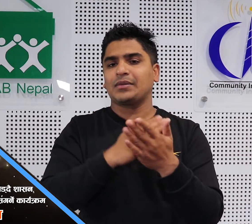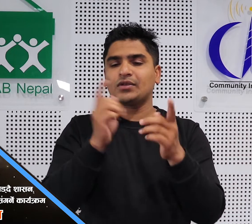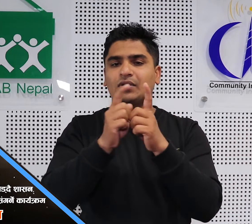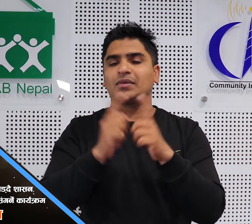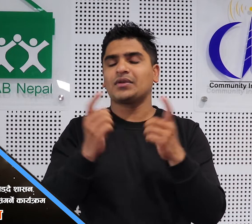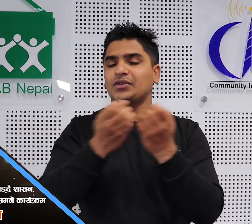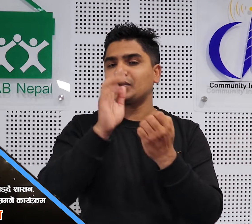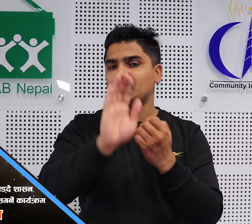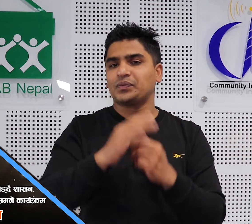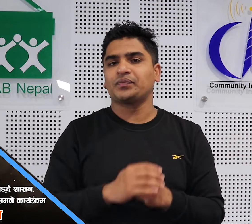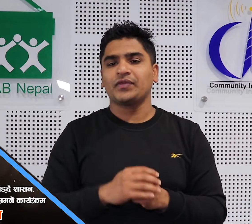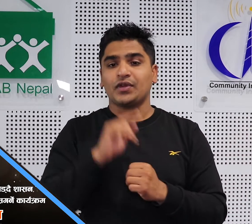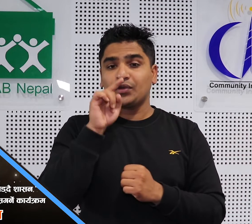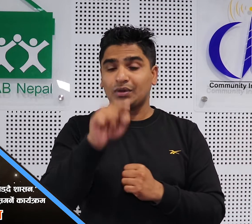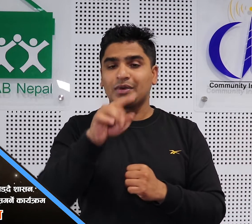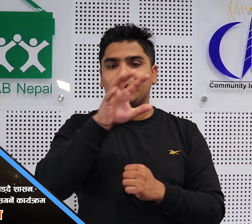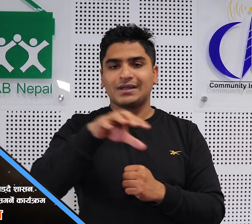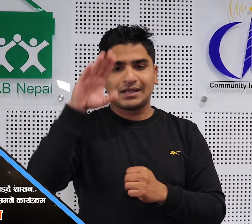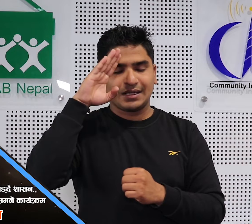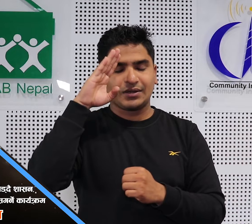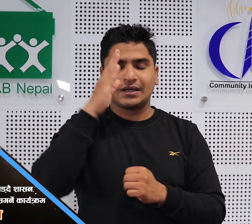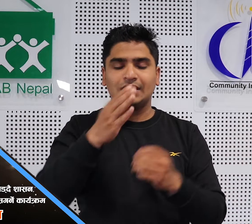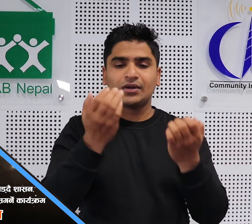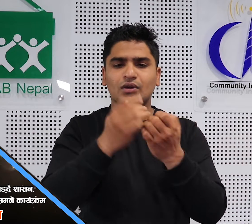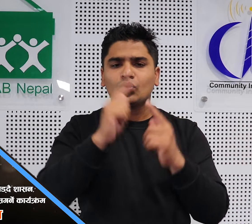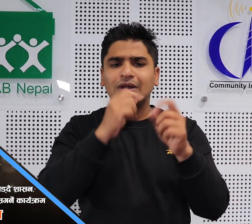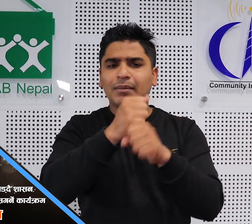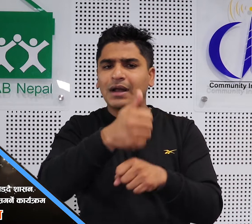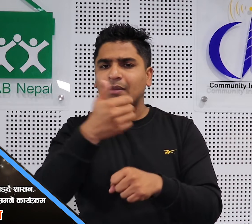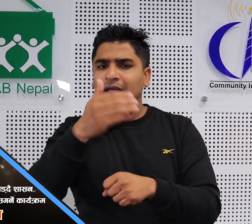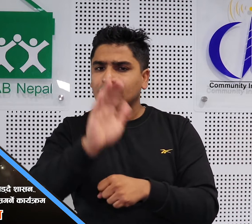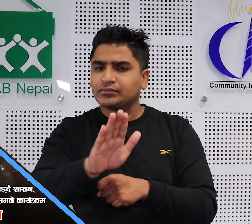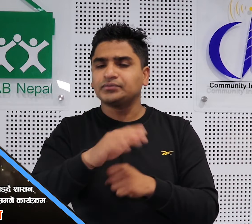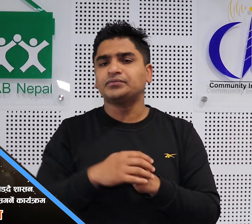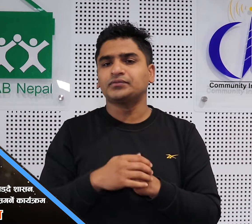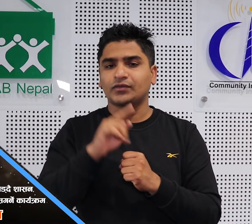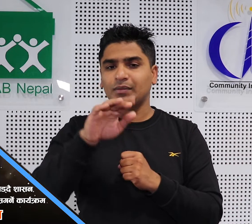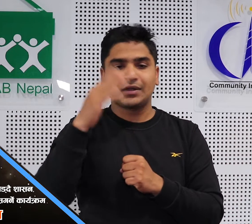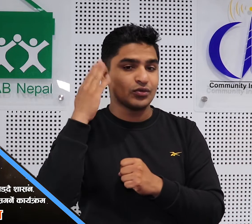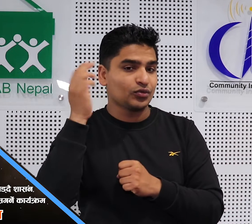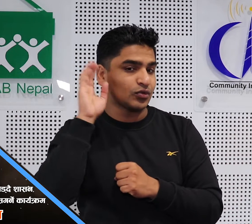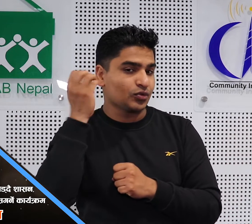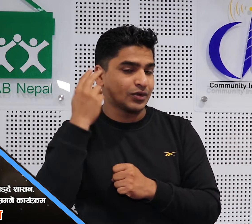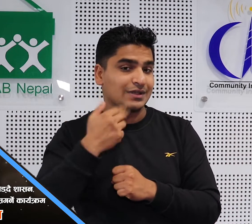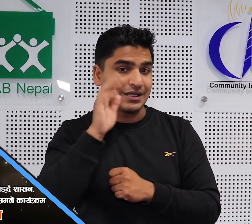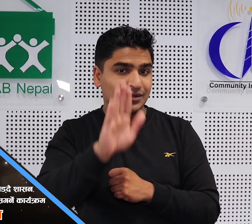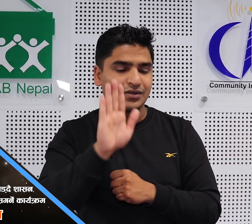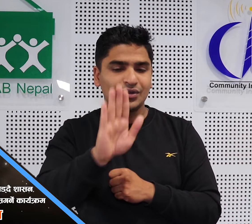छलफल गर्नेछौँ। तपाईँको स्थानीय तहले गरेको कुन काम तपाईँलाई राम्रो लागेको छ, तपाईँलाई सुनाउनु मन छ भने हाम्रो टेलिफोन